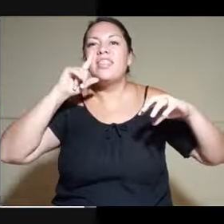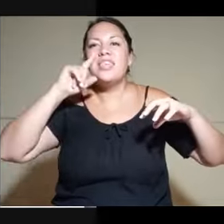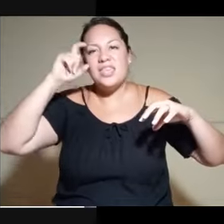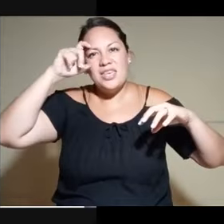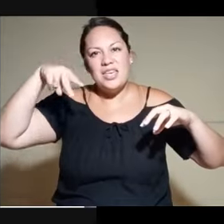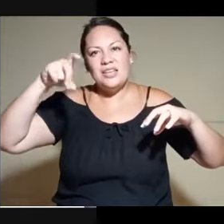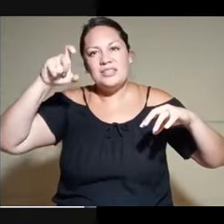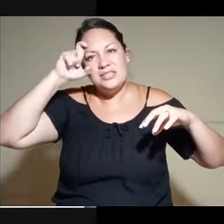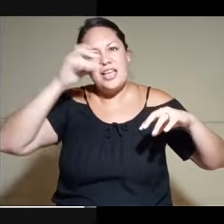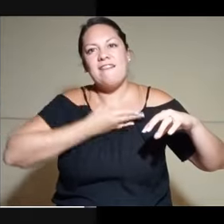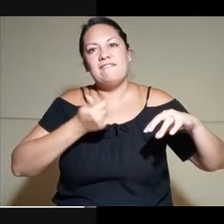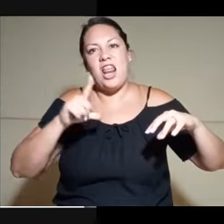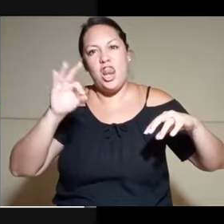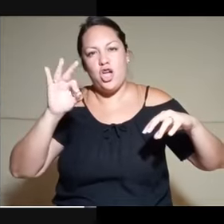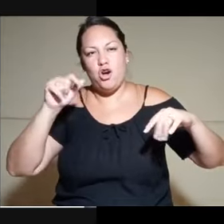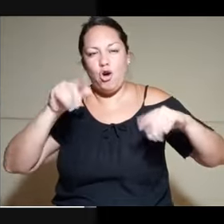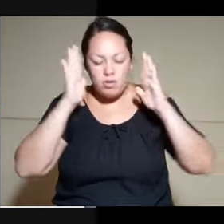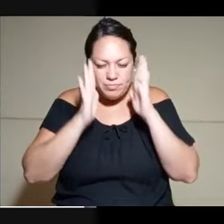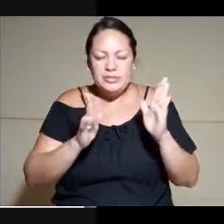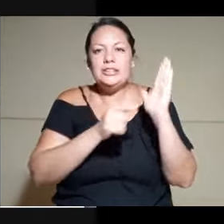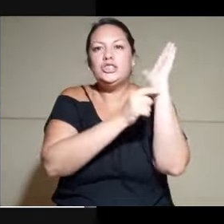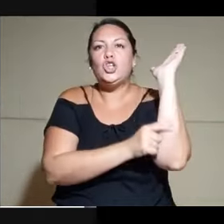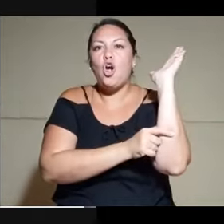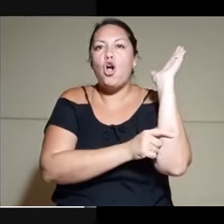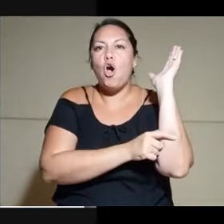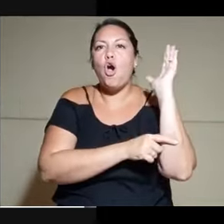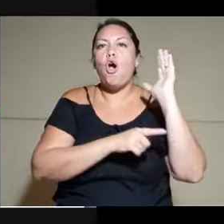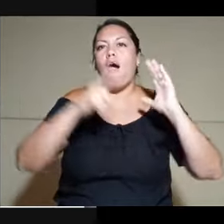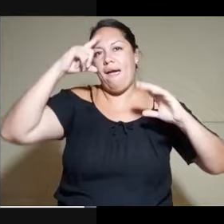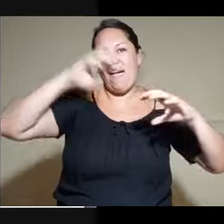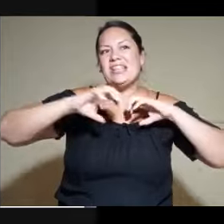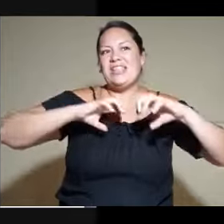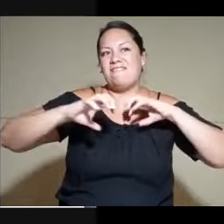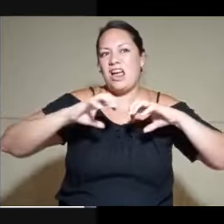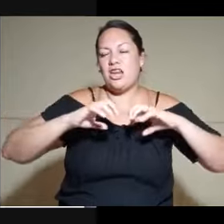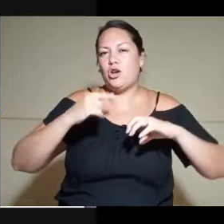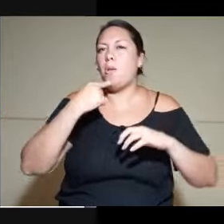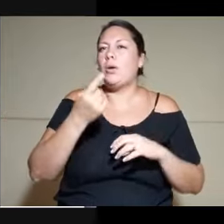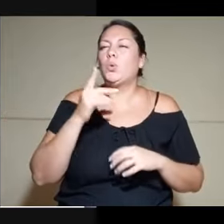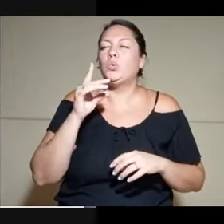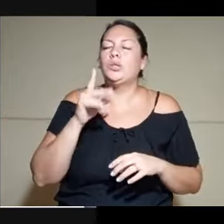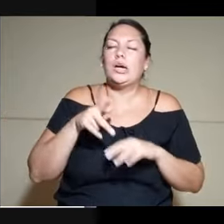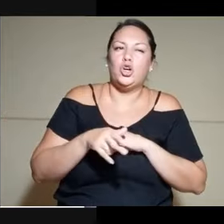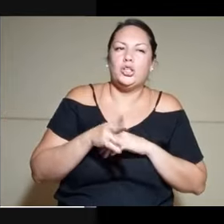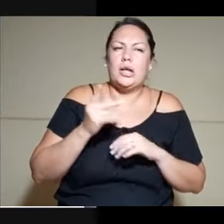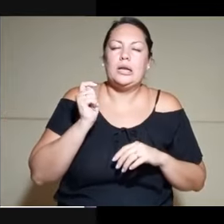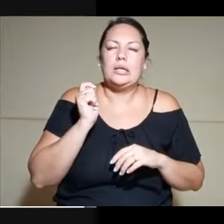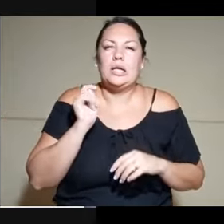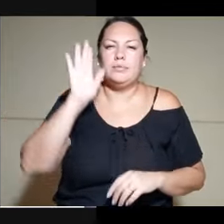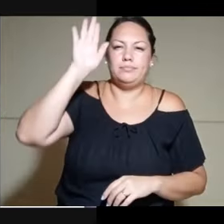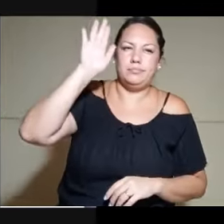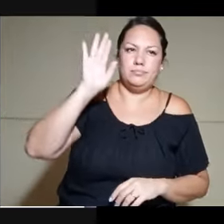estructura que son los tálamos, Vamos a ver nada más que esto. parte del diencéfalo, pero eso ya lo vamos a ver más adelante. Hoy vamos a ver nada más que esto,